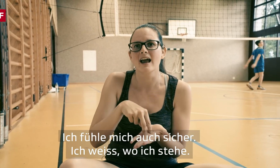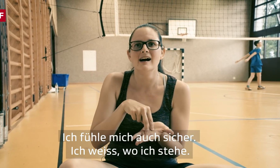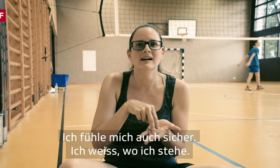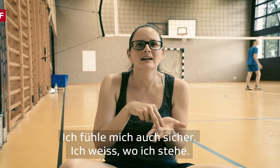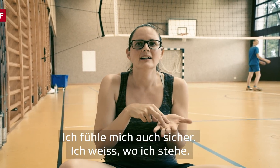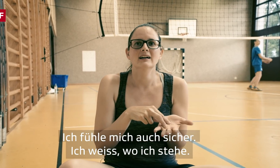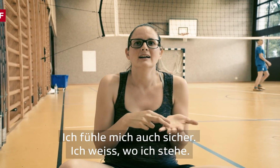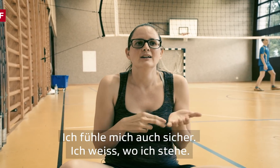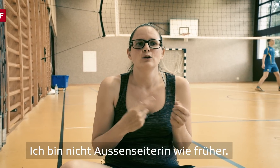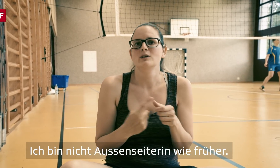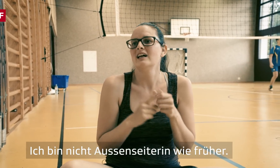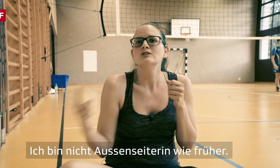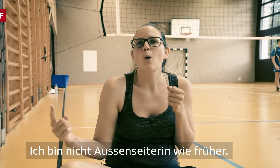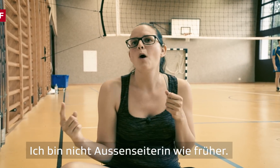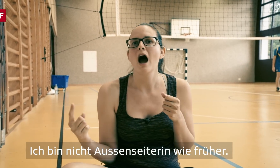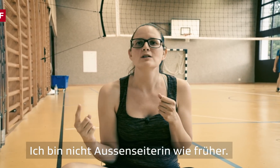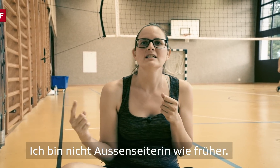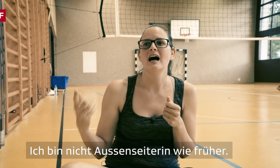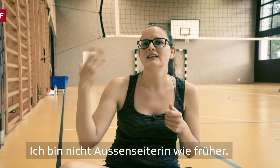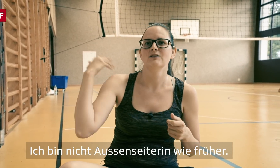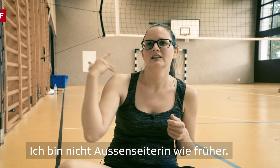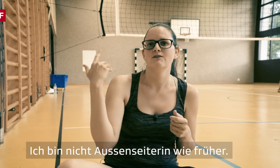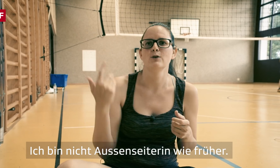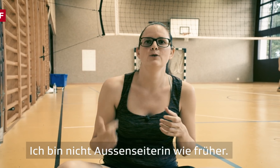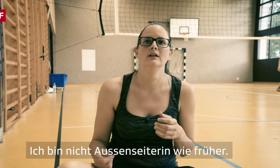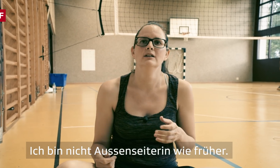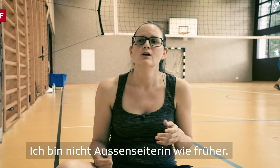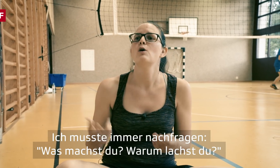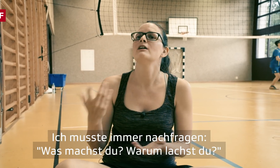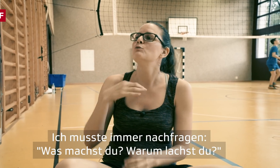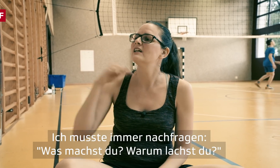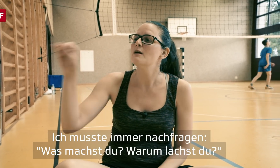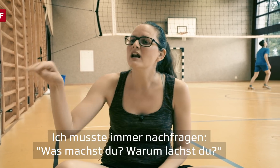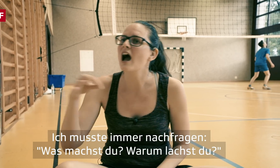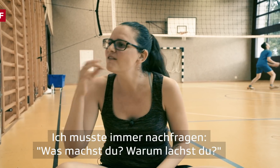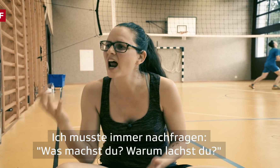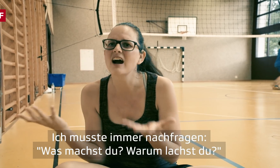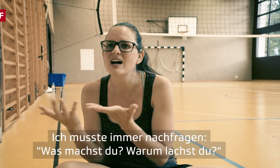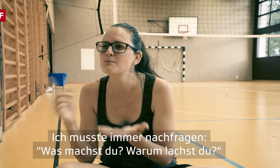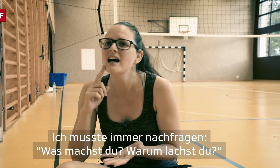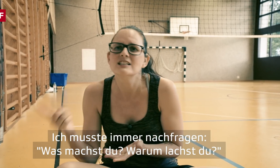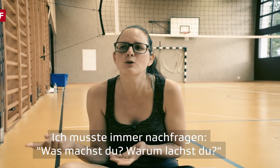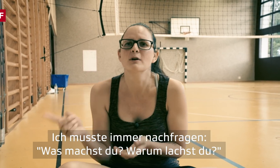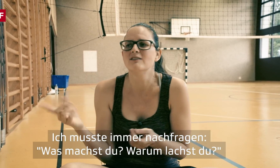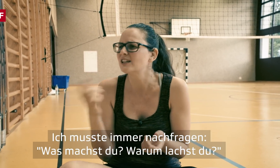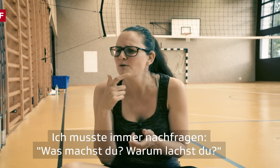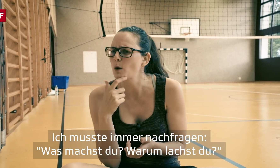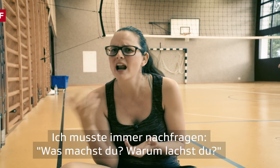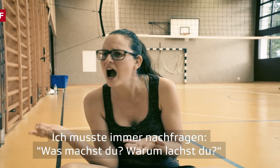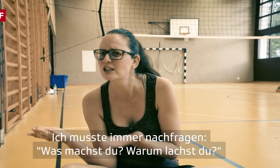stehe. Und nach so Außenseiter mit der Brühe. Oder ich muss immer nachfragen, was machst du? Was machst